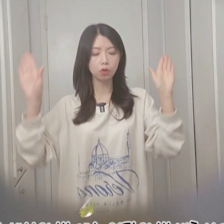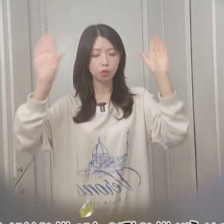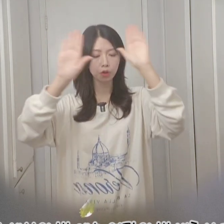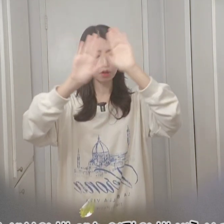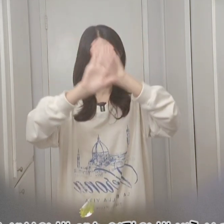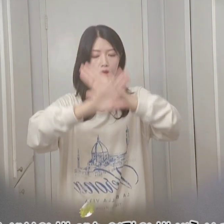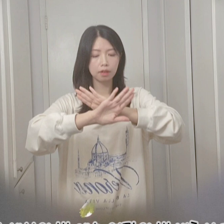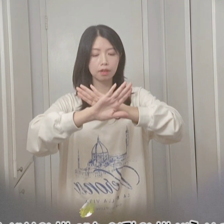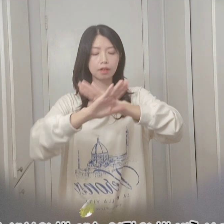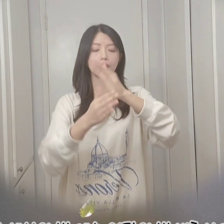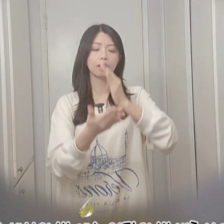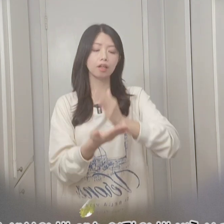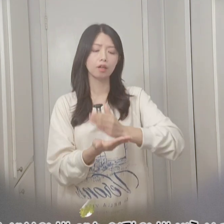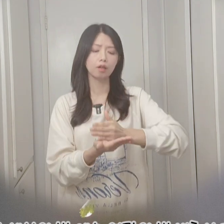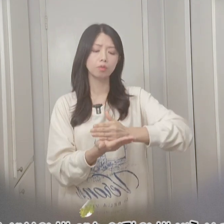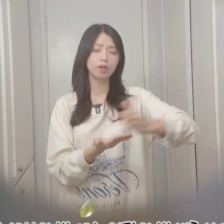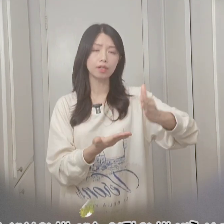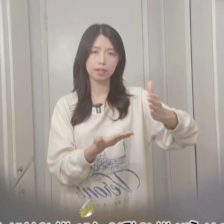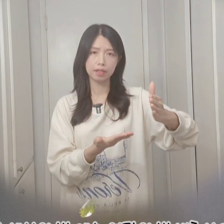어둠을